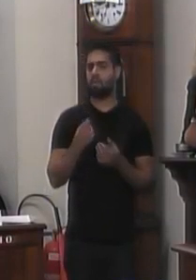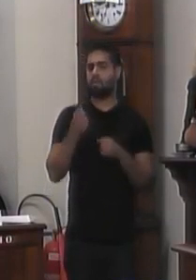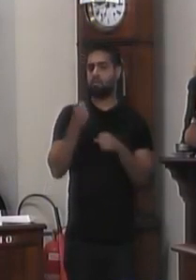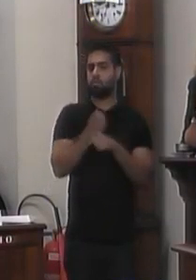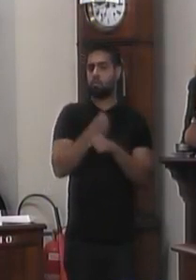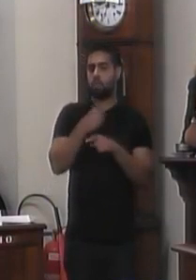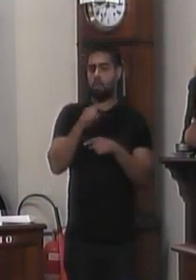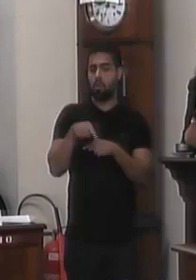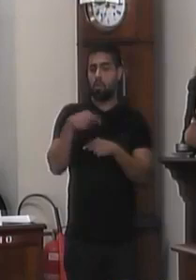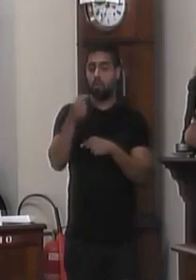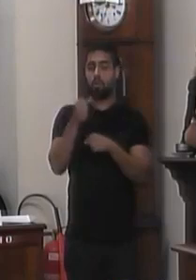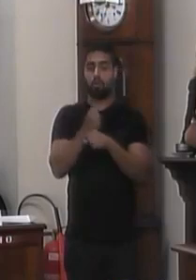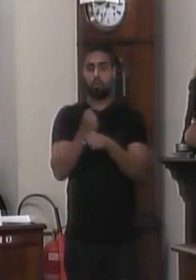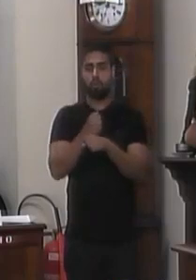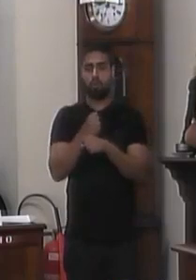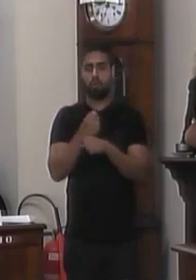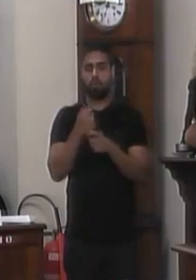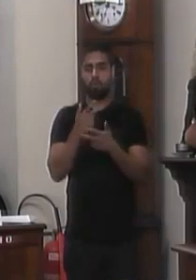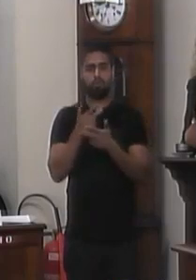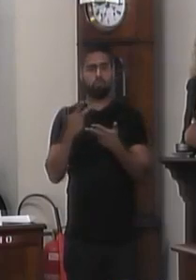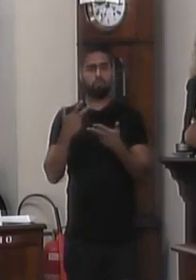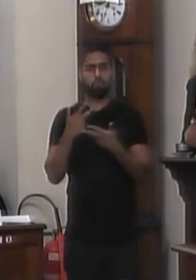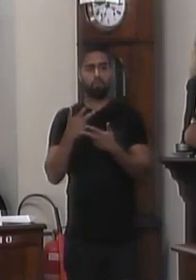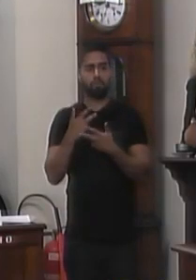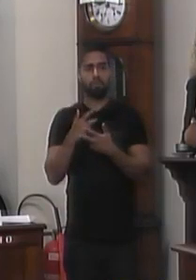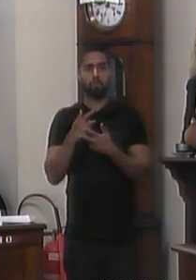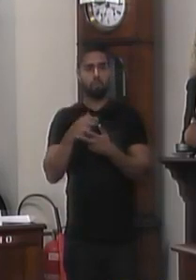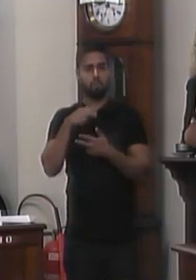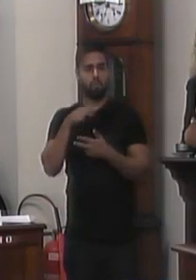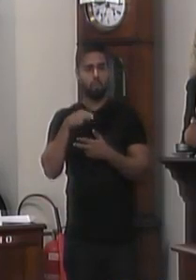para o outro, coisa que nunca tinha acontecido, né?